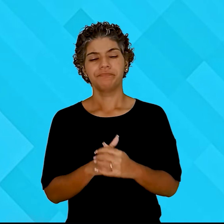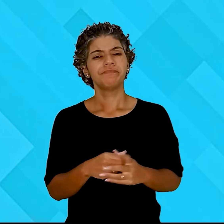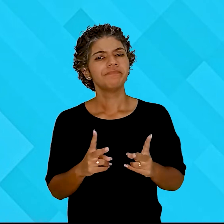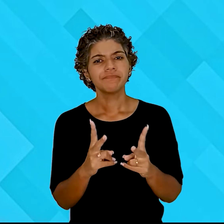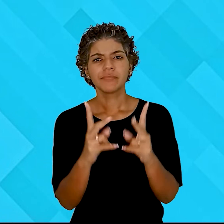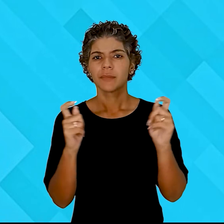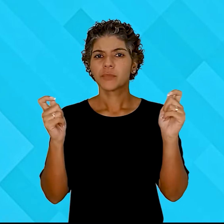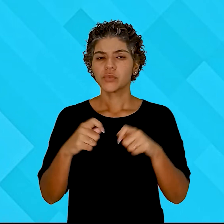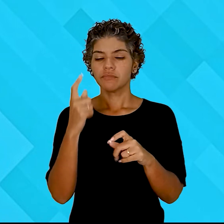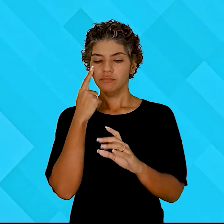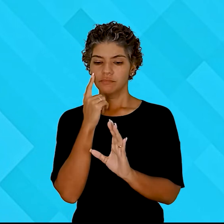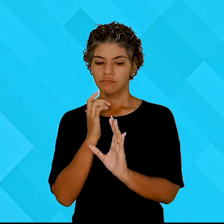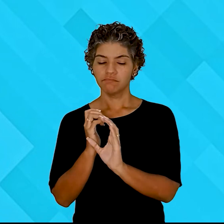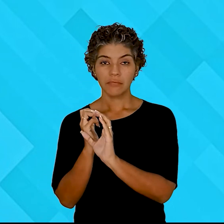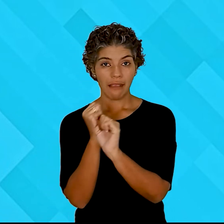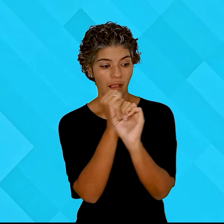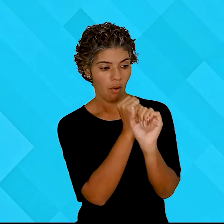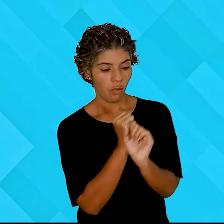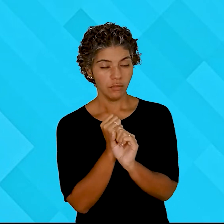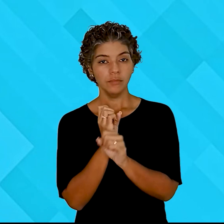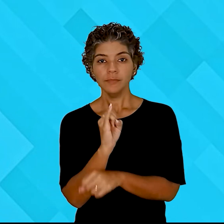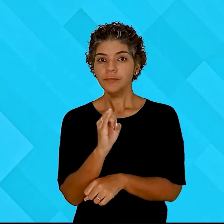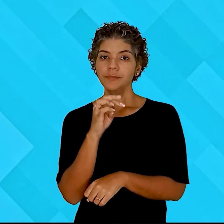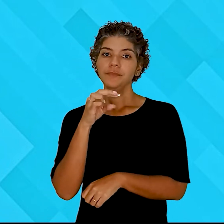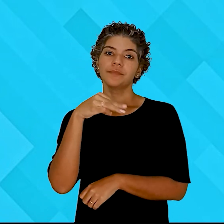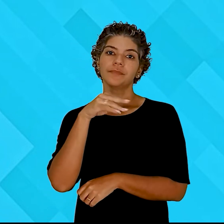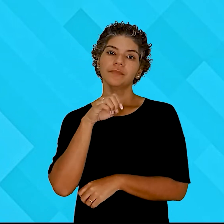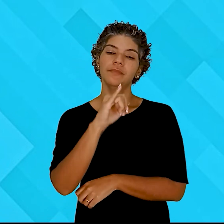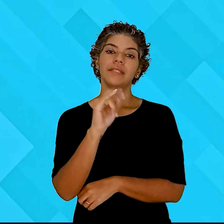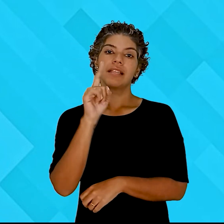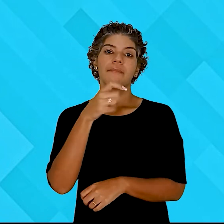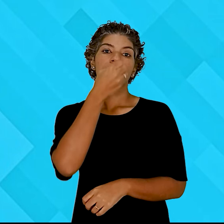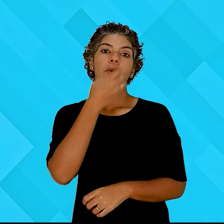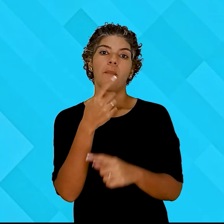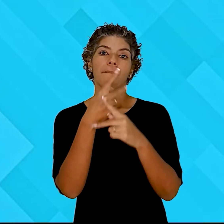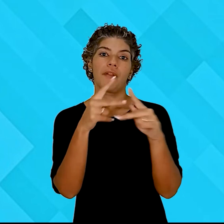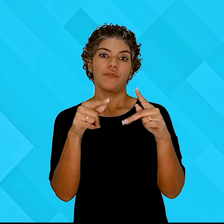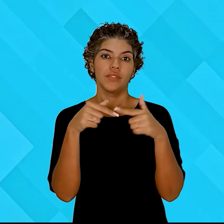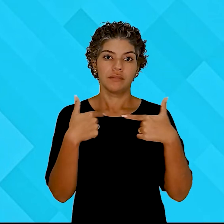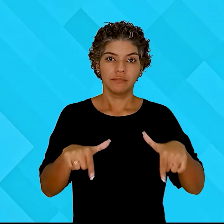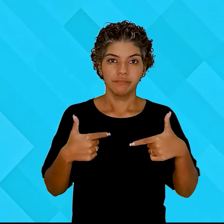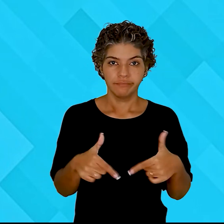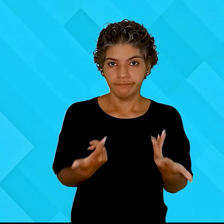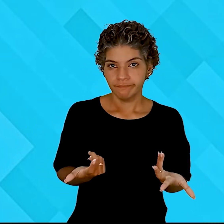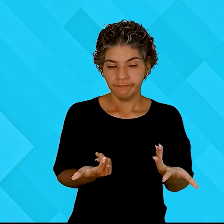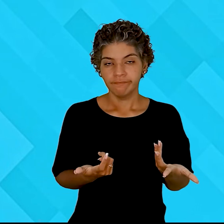possível, calcular se de fato o MEI está sendo um mecanismo de benefício para a sua atuação. Então, calcular